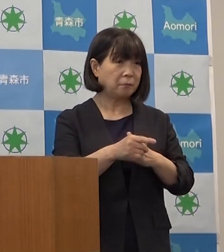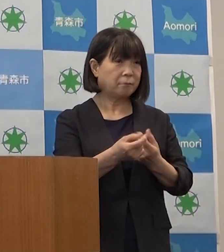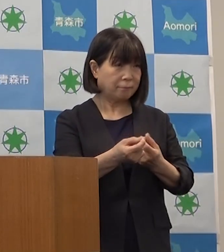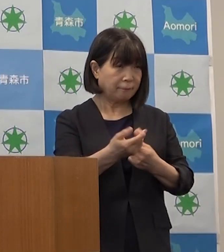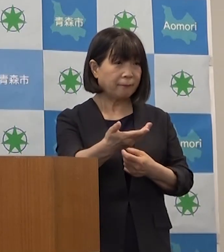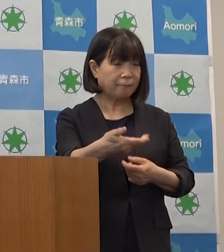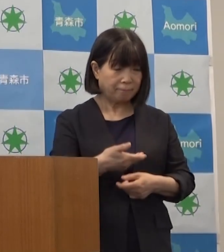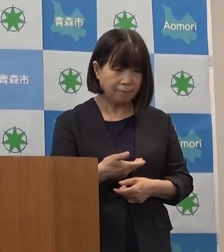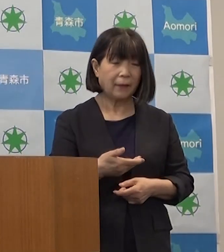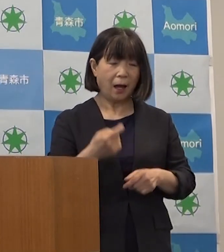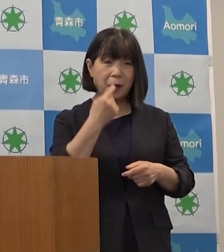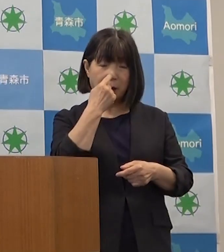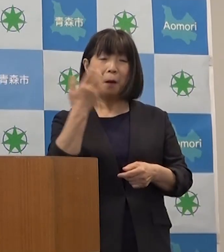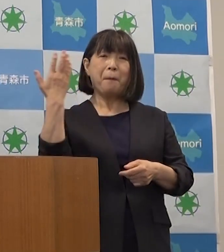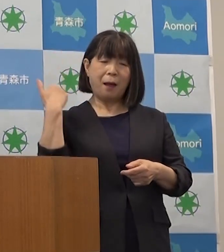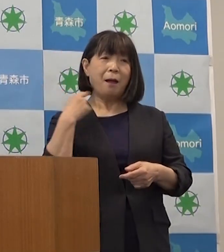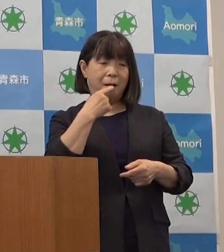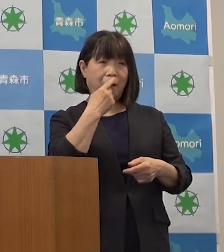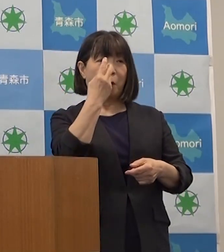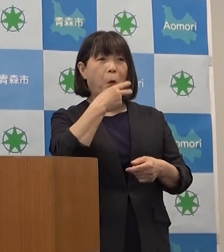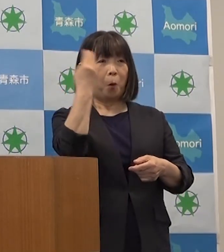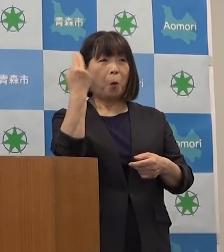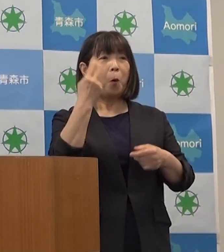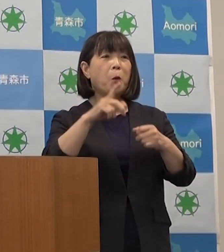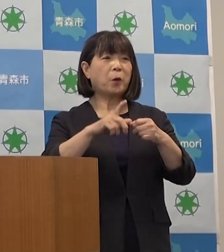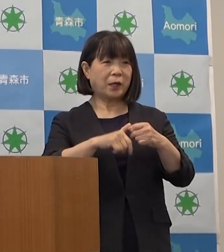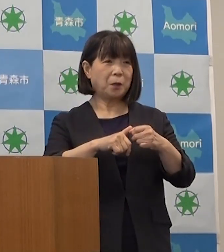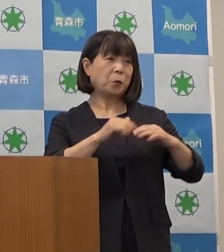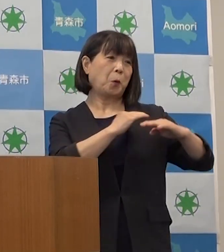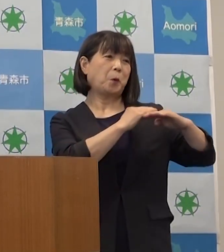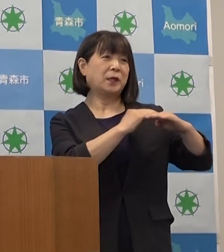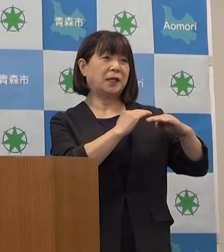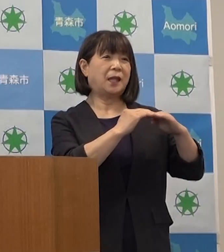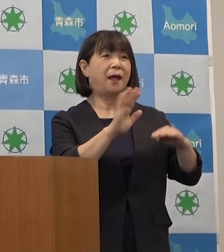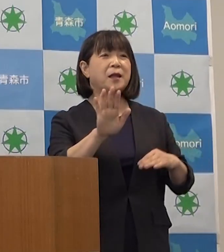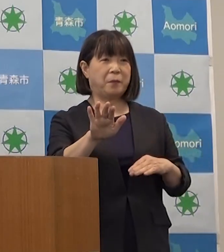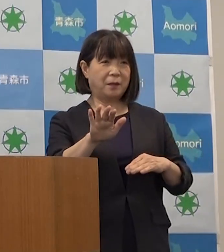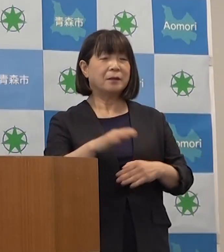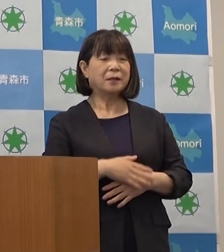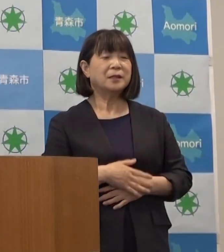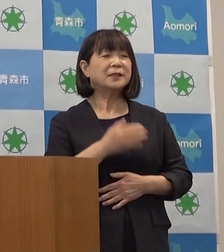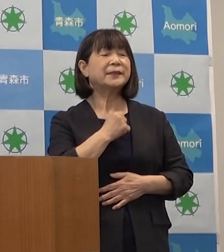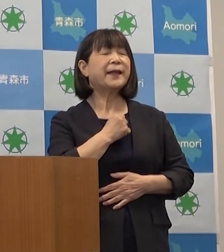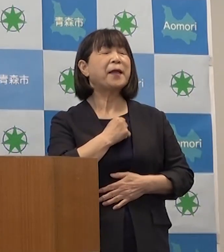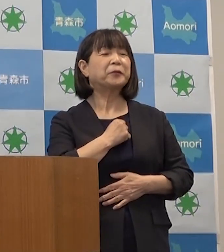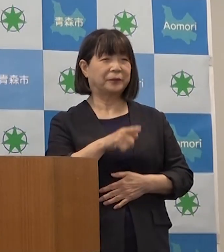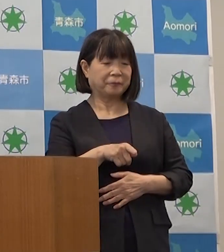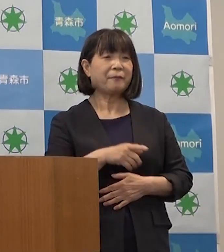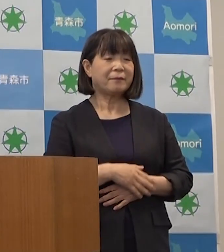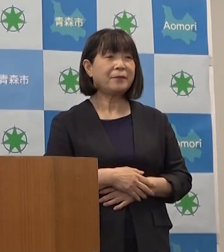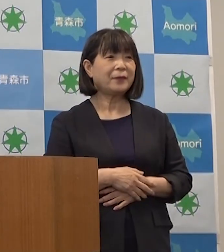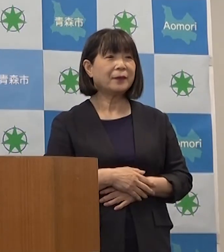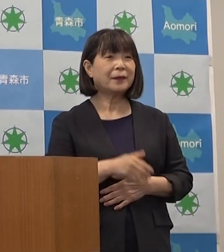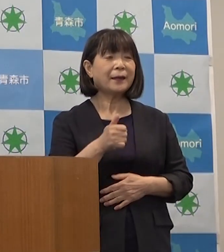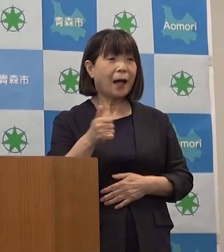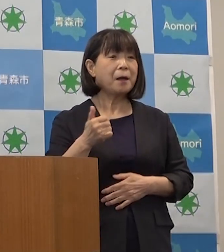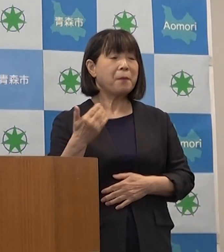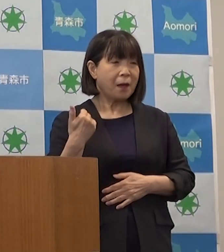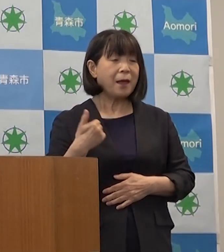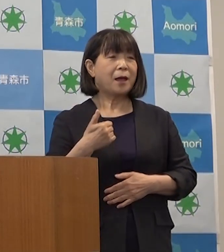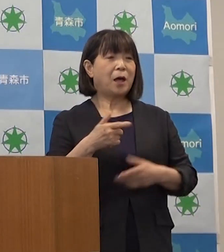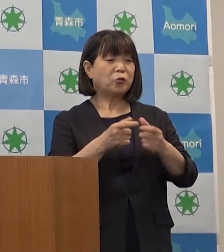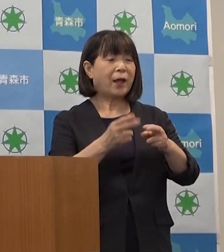もともと高校の同期でございますので、知らない中ではもともとはなかったですけども、具体的にこう仕事を通してという